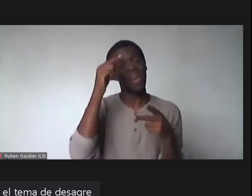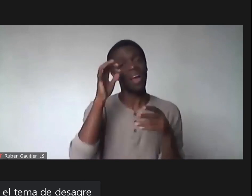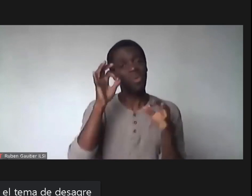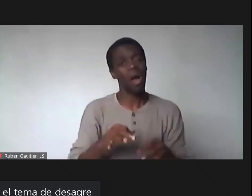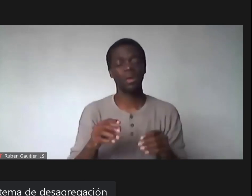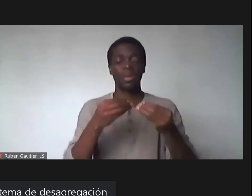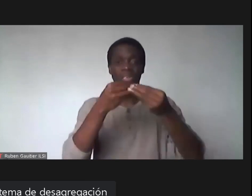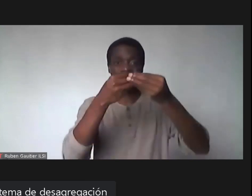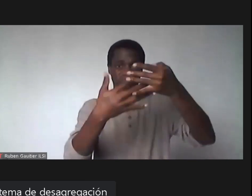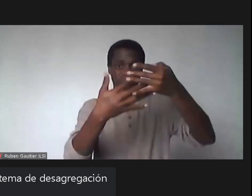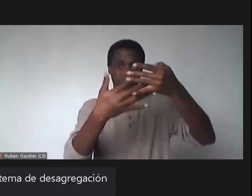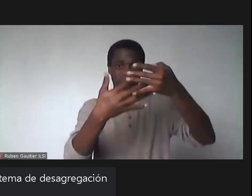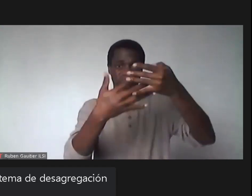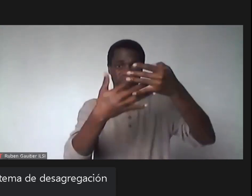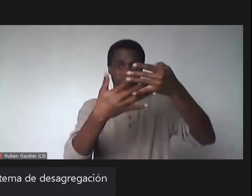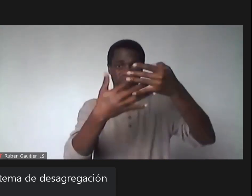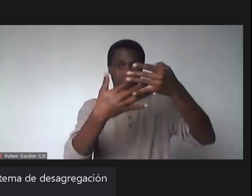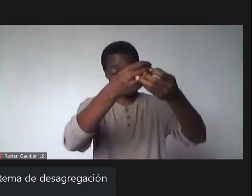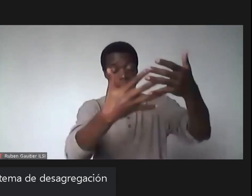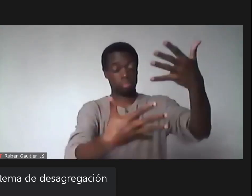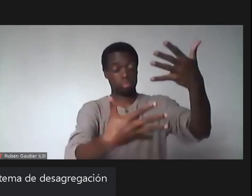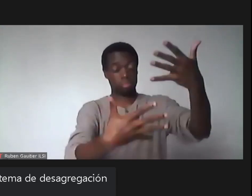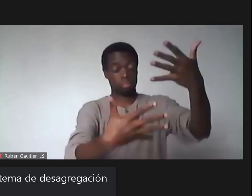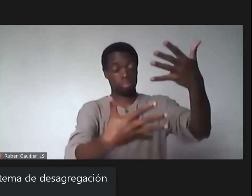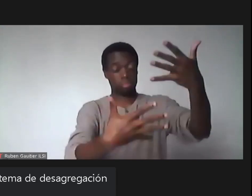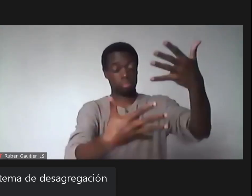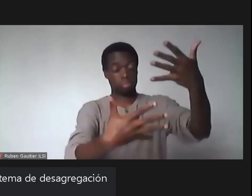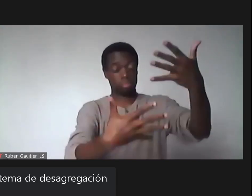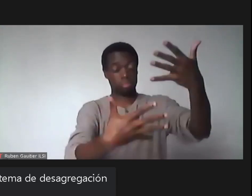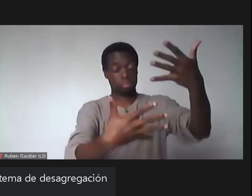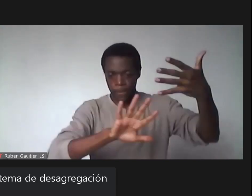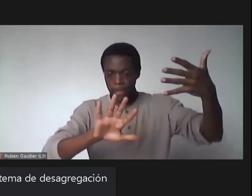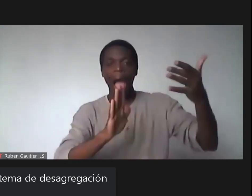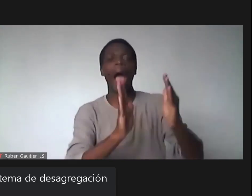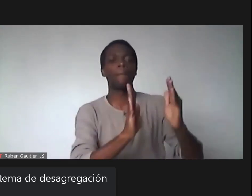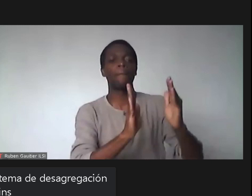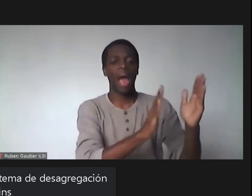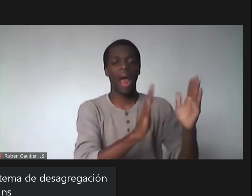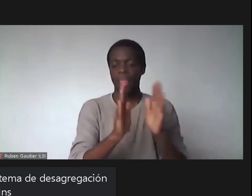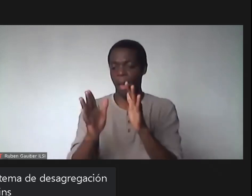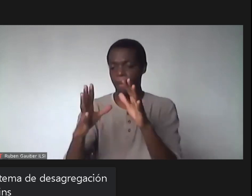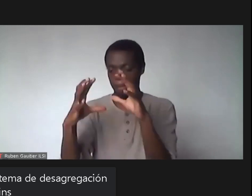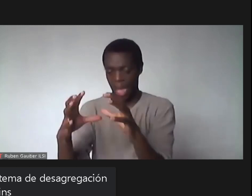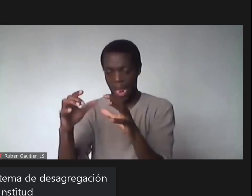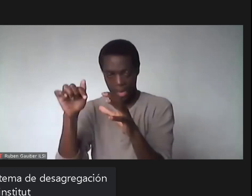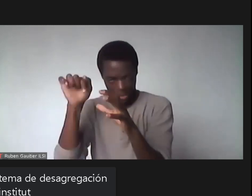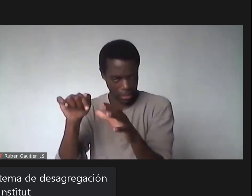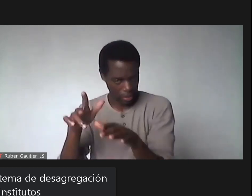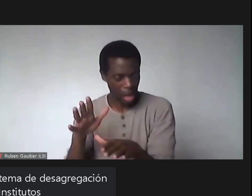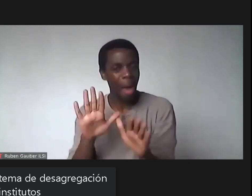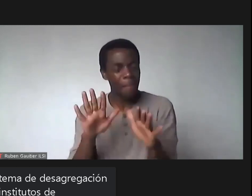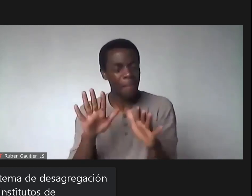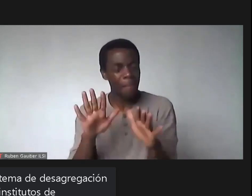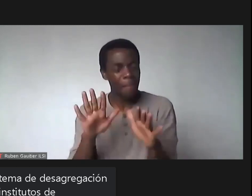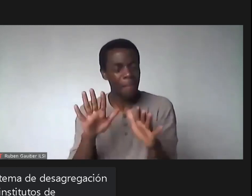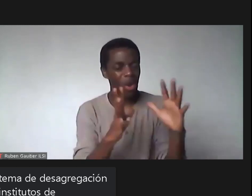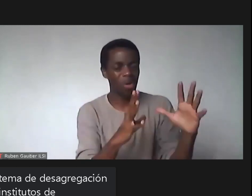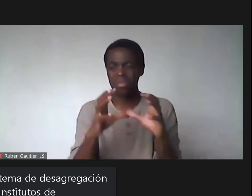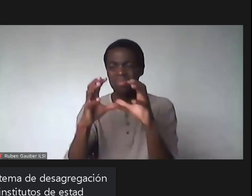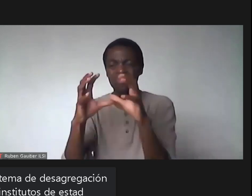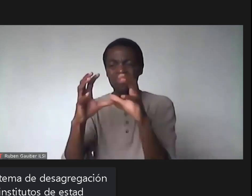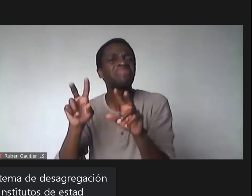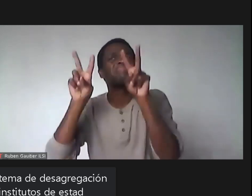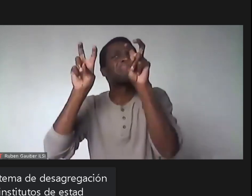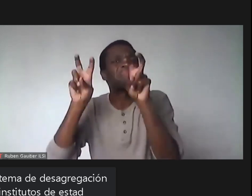estadística, el tema de la desagregación, pero qué desagregar y hasta dónde, ¿no? Por ejemplo, actualmente Cuamex trabaja mucho el tema